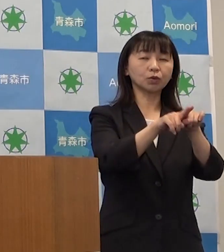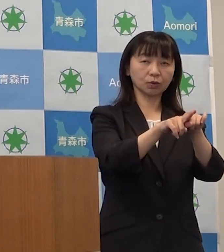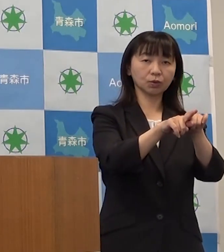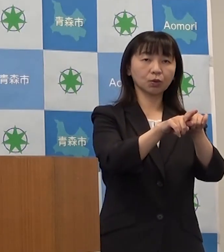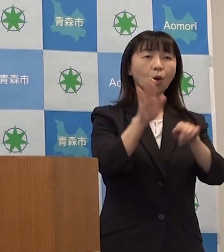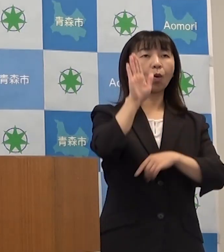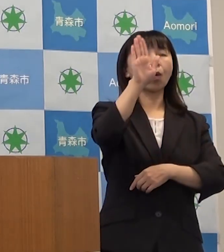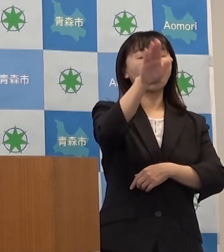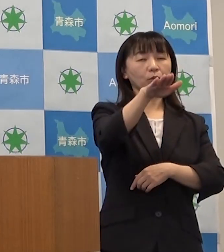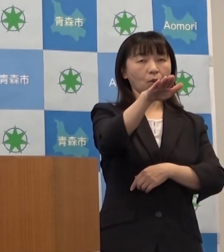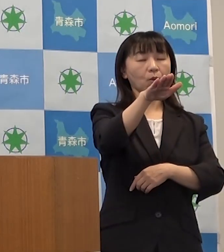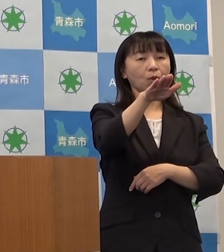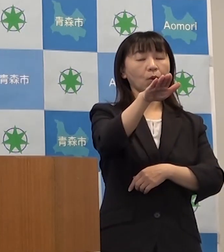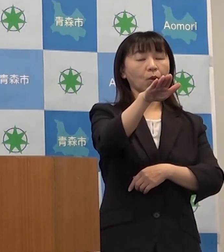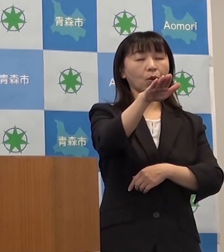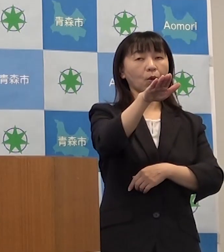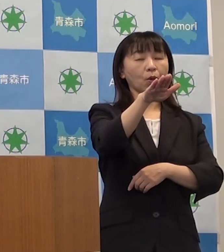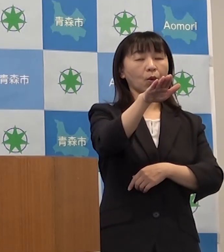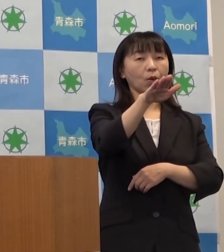の